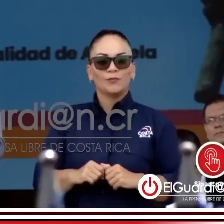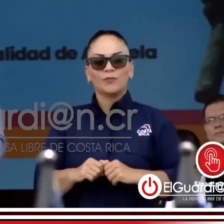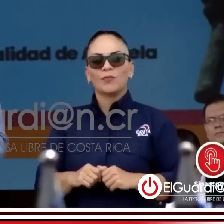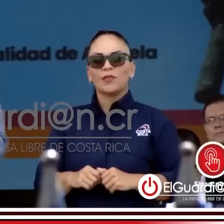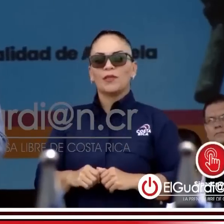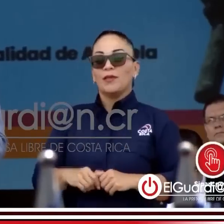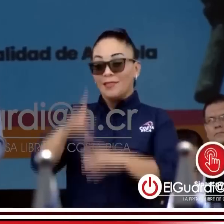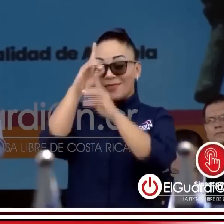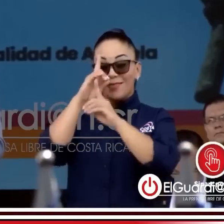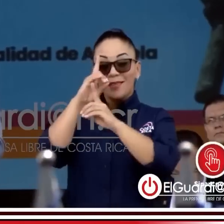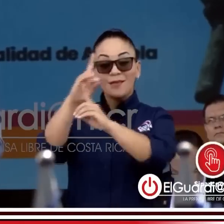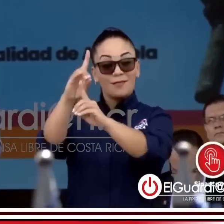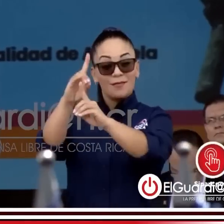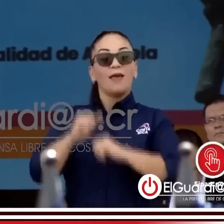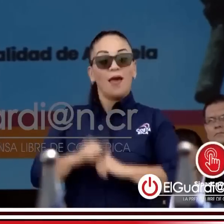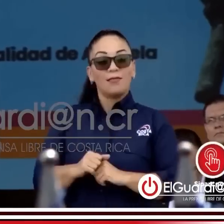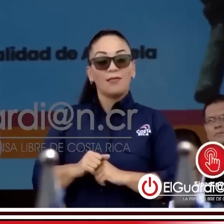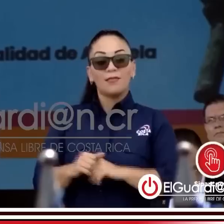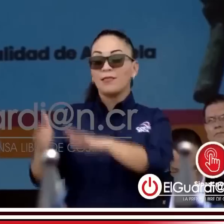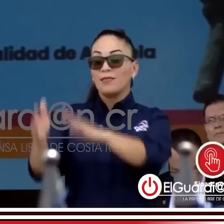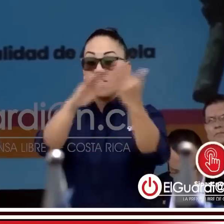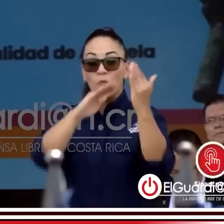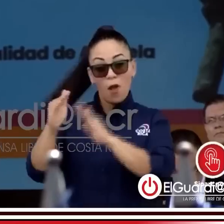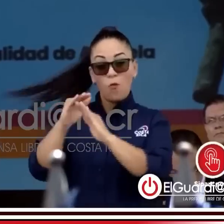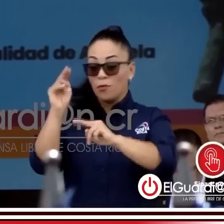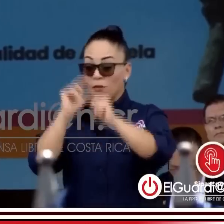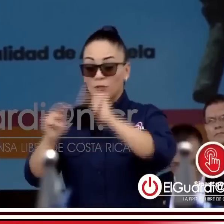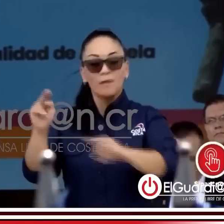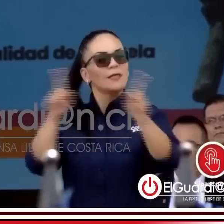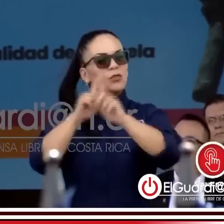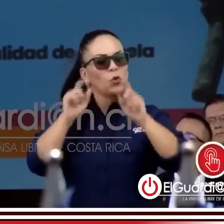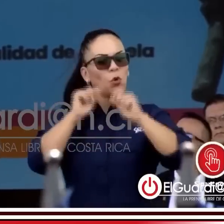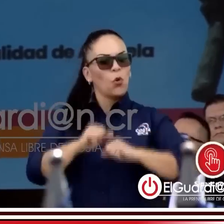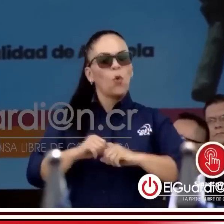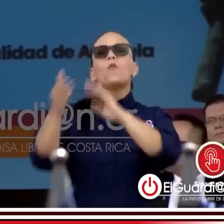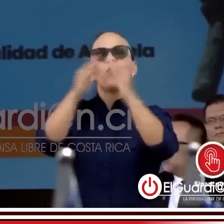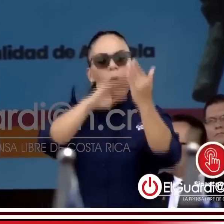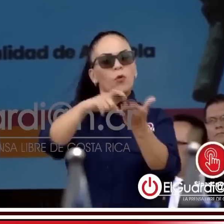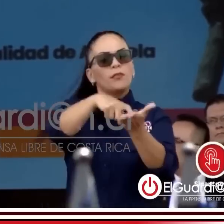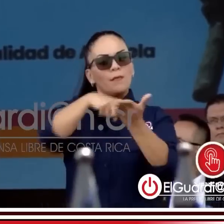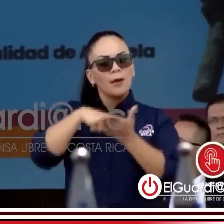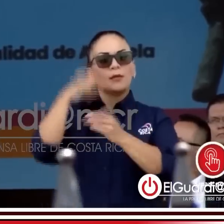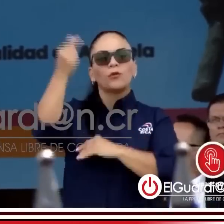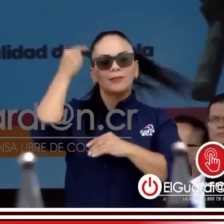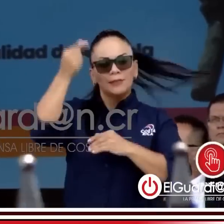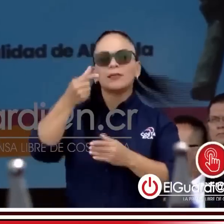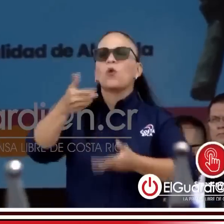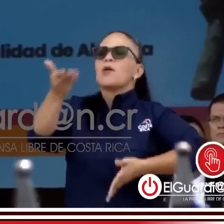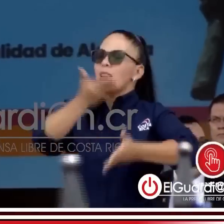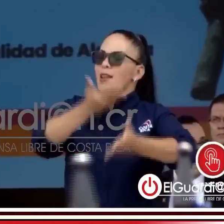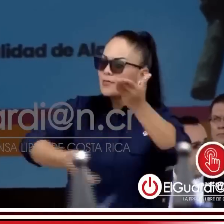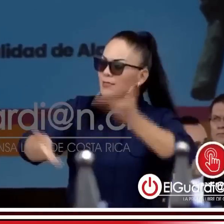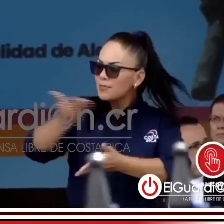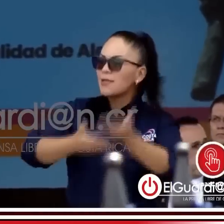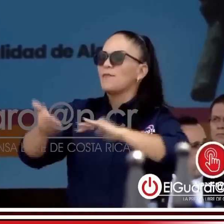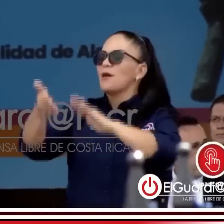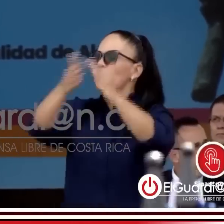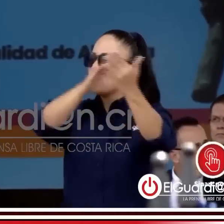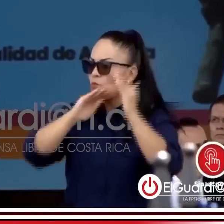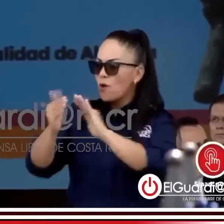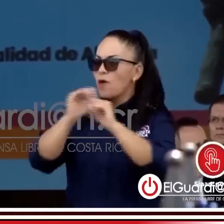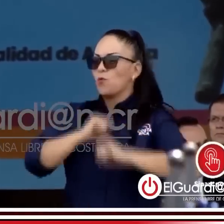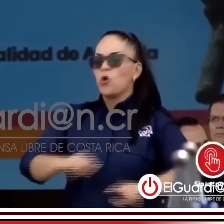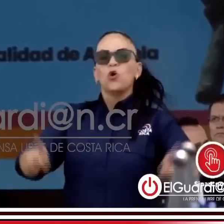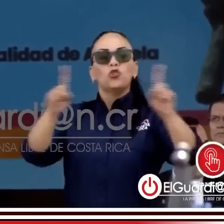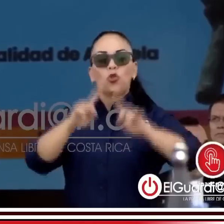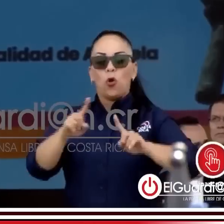la dignidad de un pueblo que demanda un Estado que le sirva al pueblo y no que